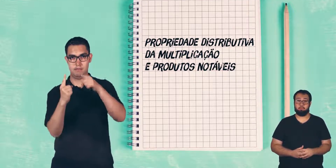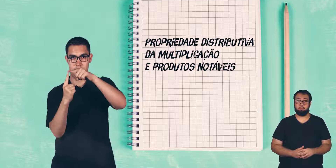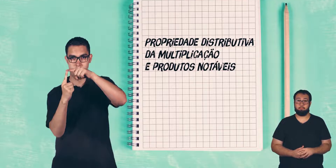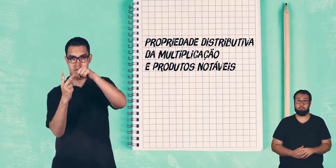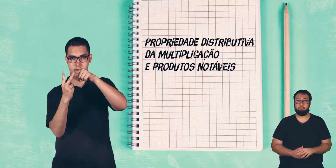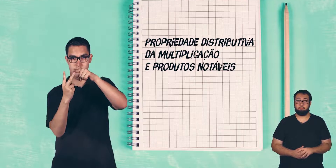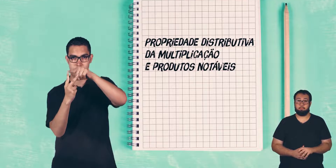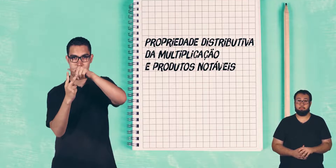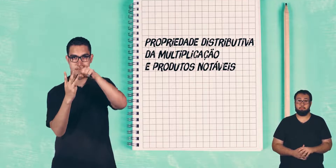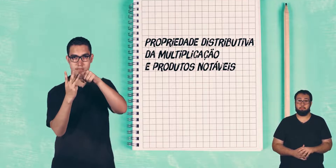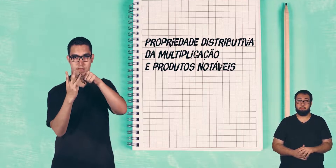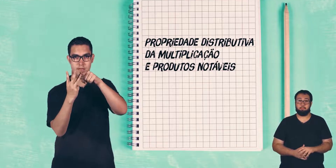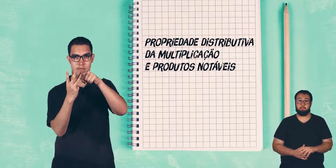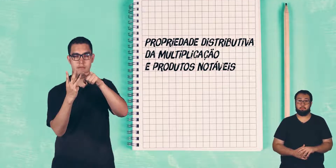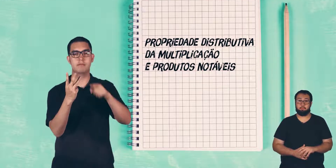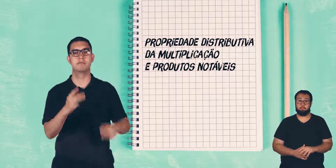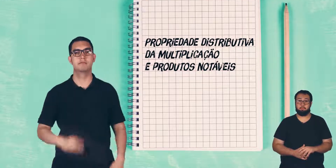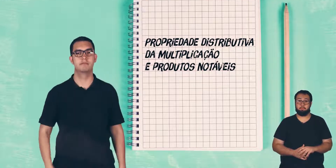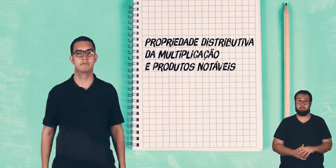distributiva.